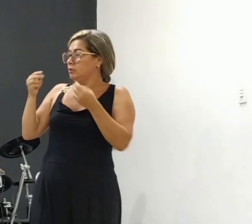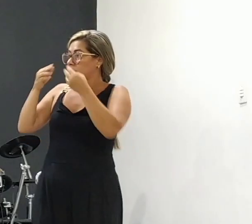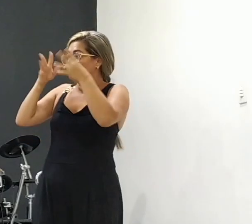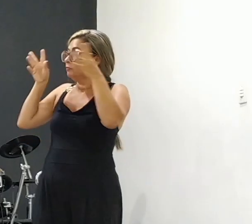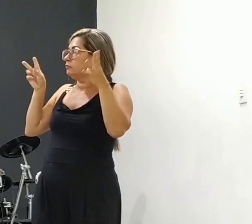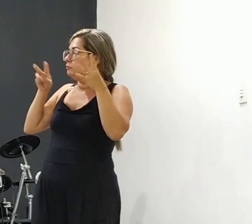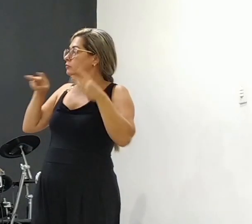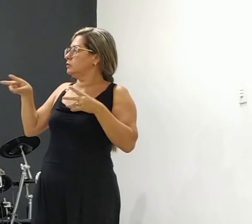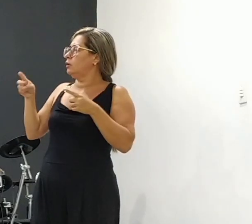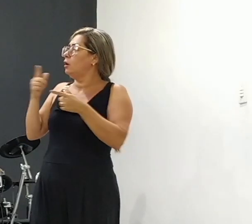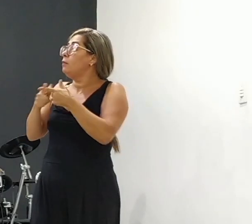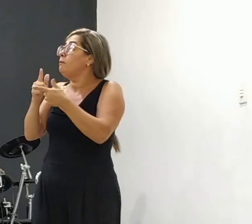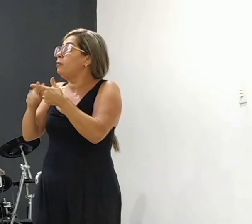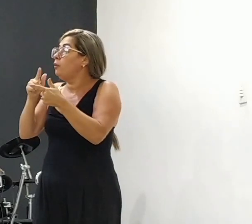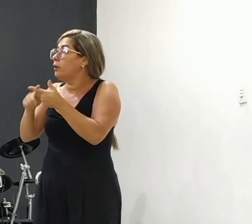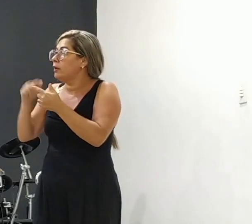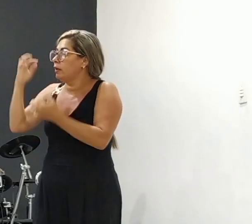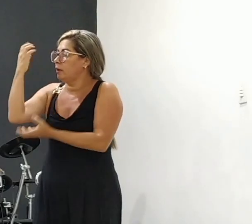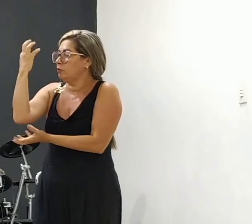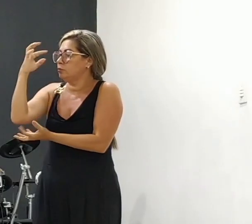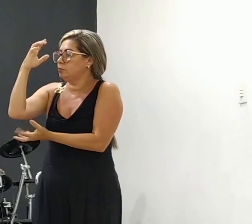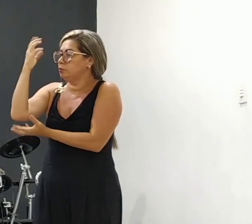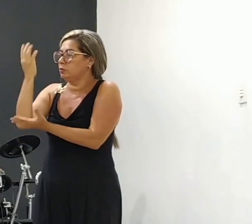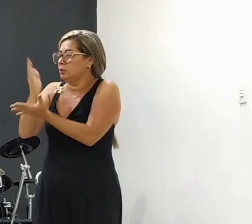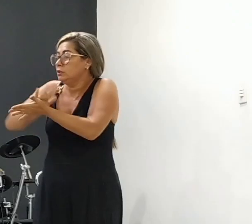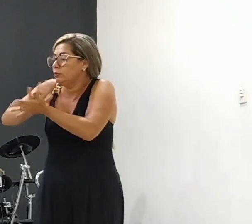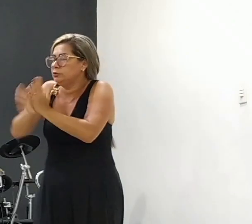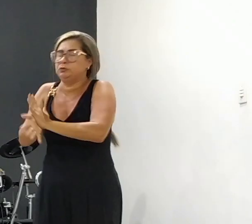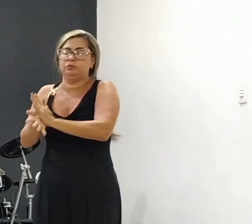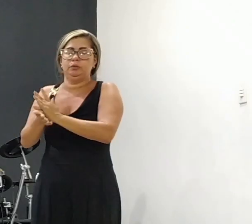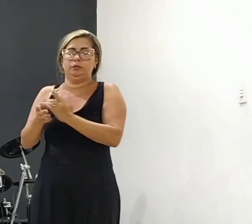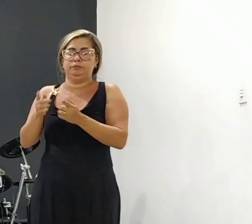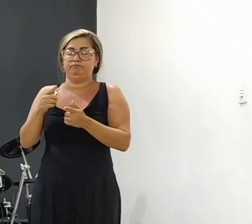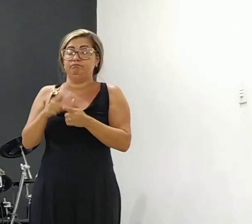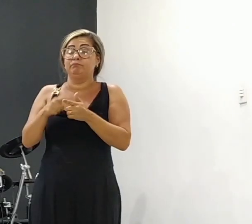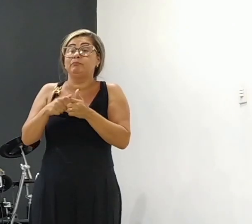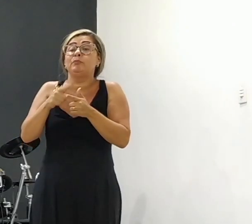visão. Por que a sarça não se queima?